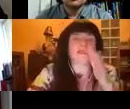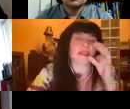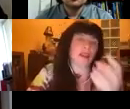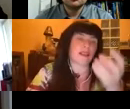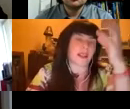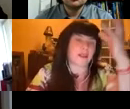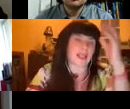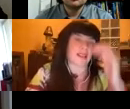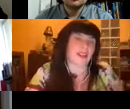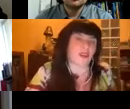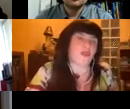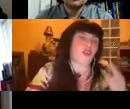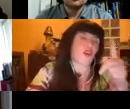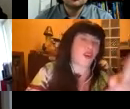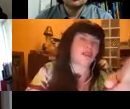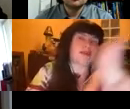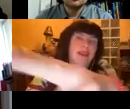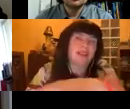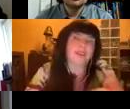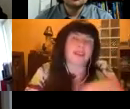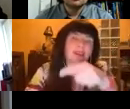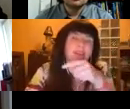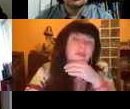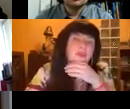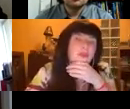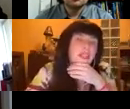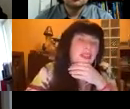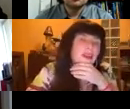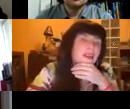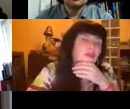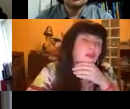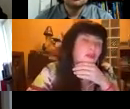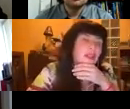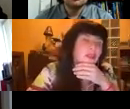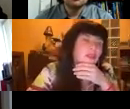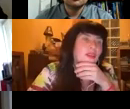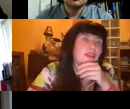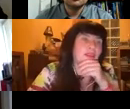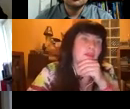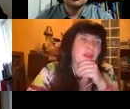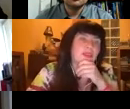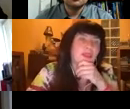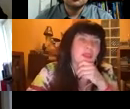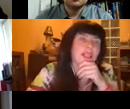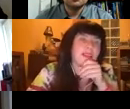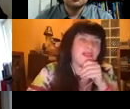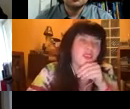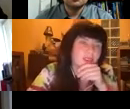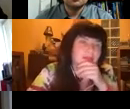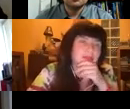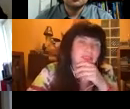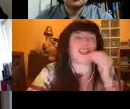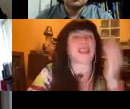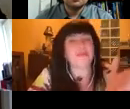del señante, del hablante en el globo, con los diferentes tipos de modalidad que estuvimos mirando, modulación de